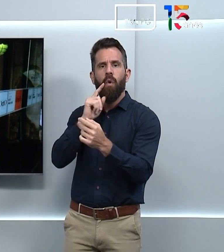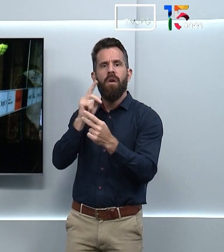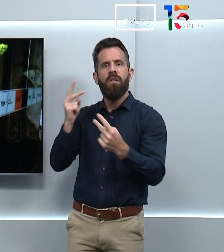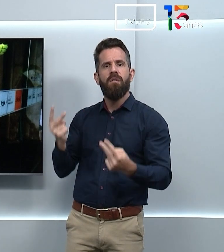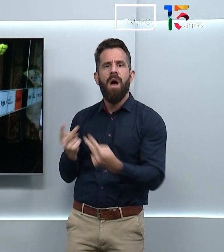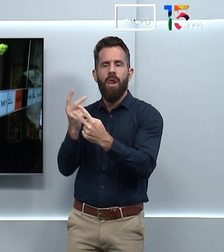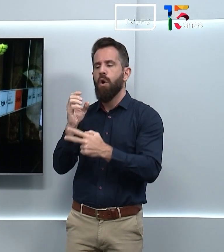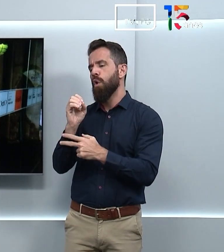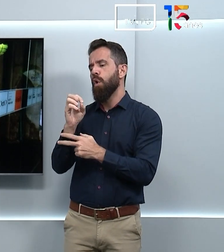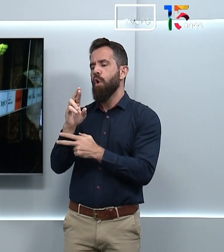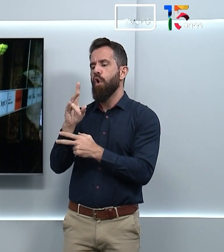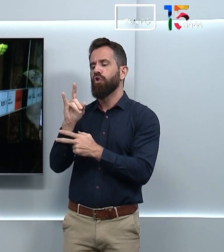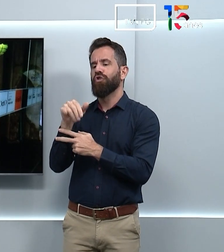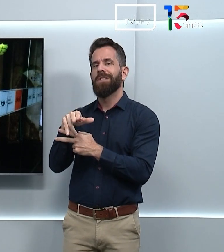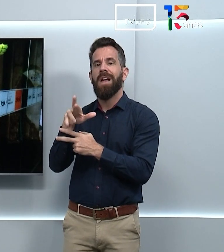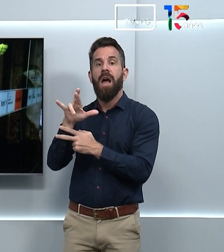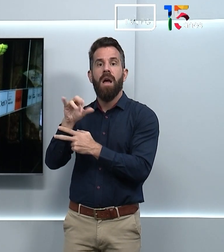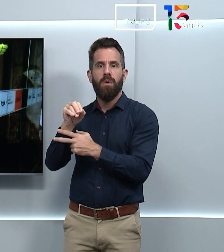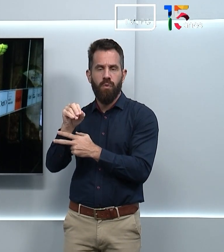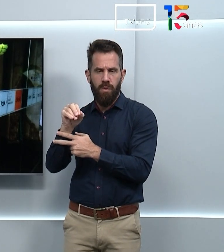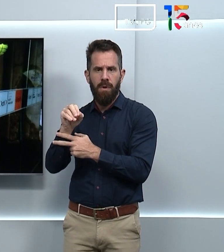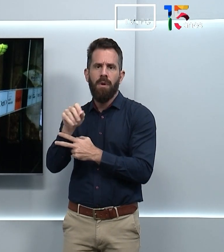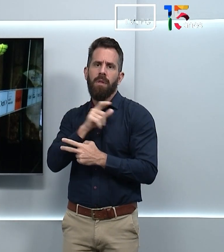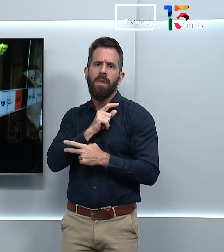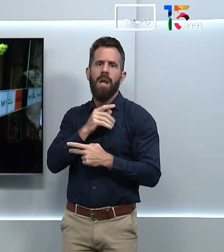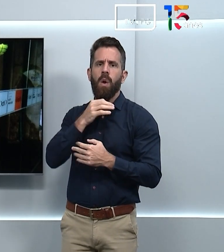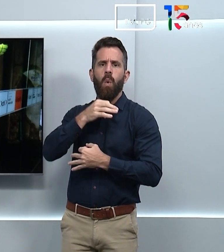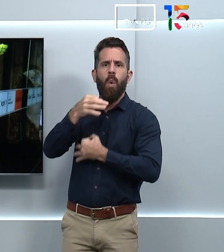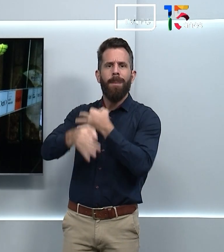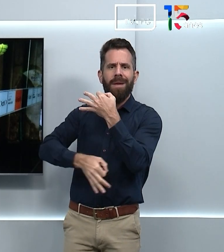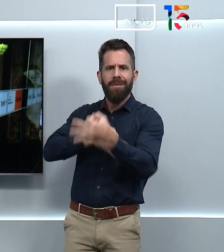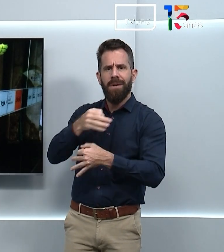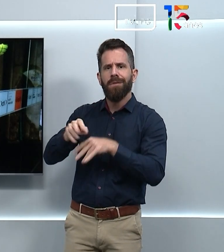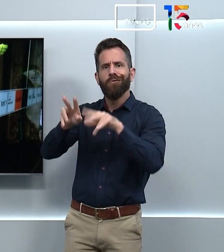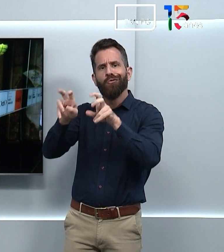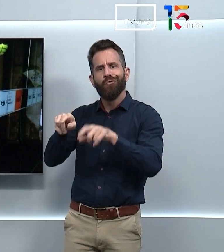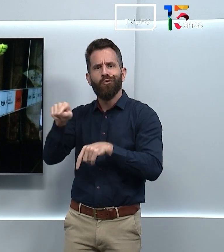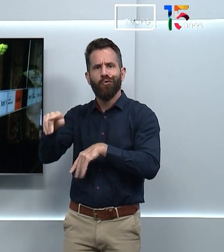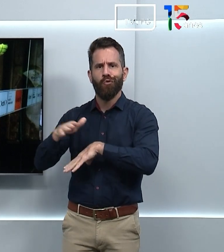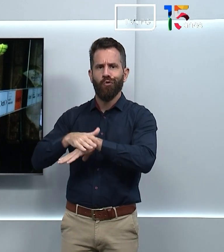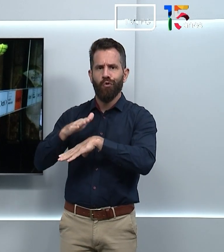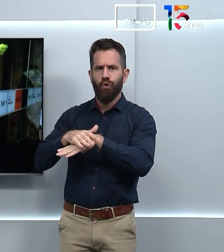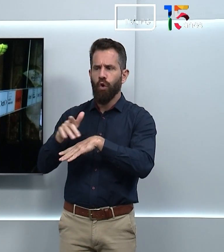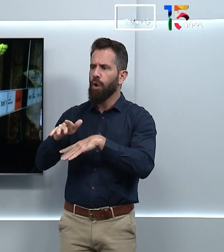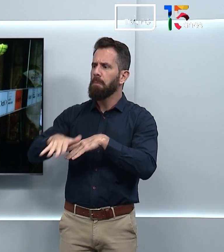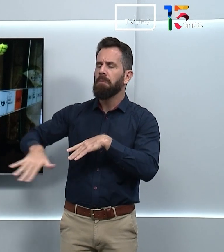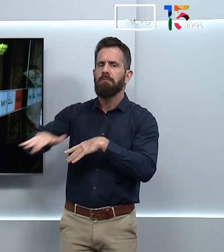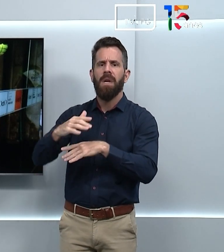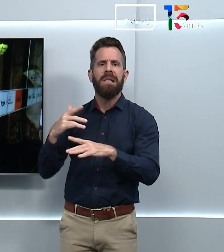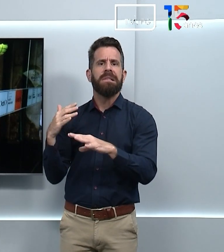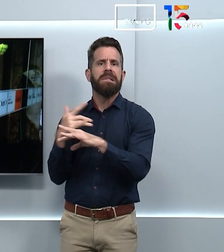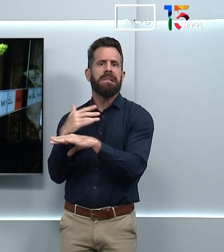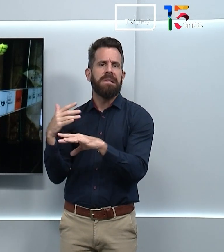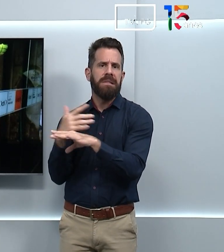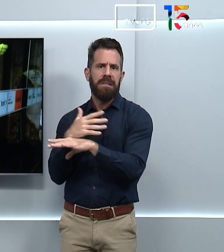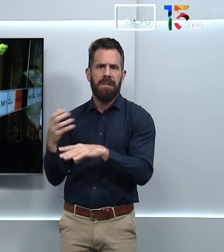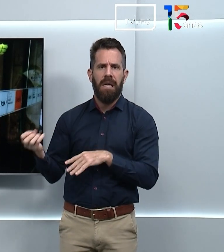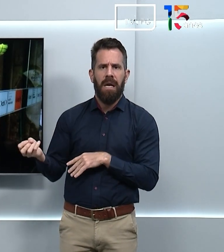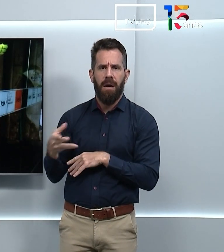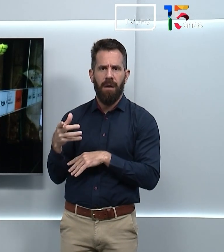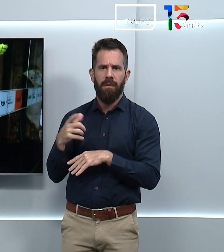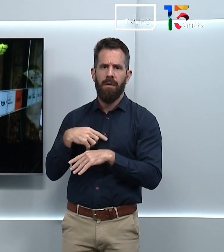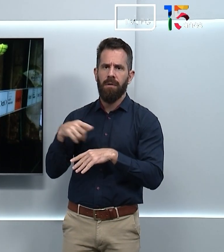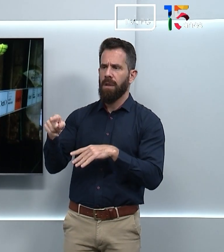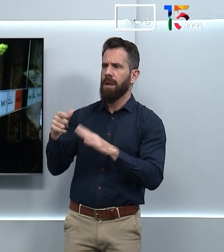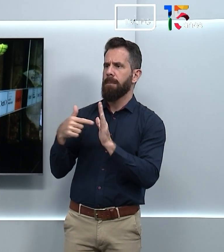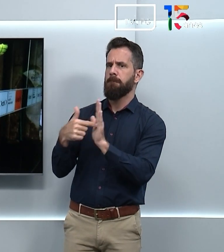E tem comentários também sobre as contradições da cidade contemporânea e usa signos visuais